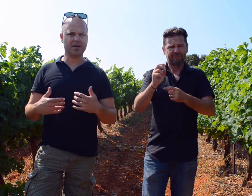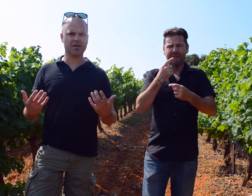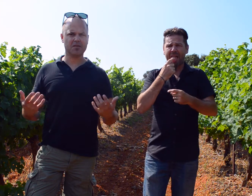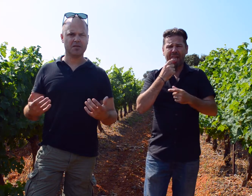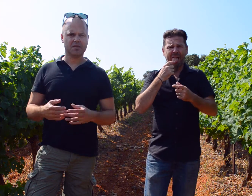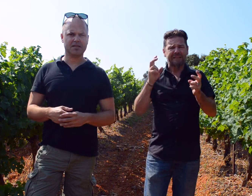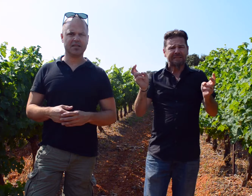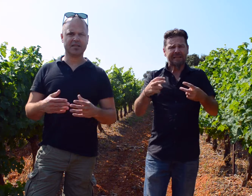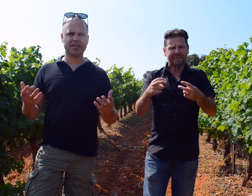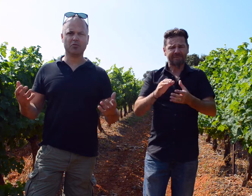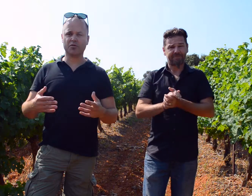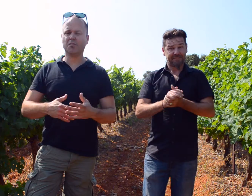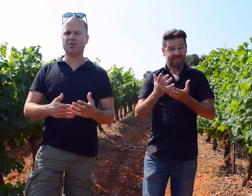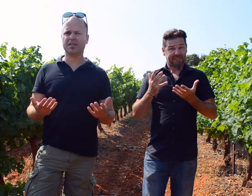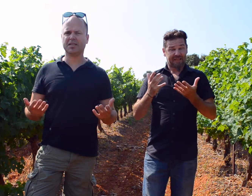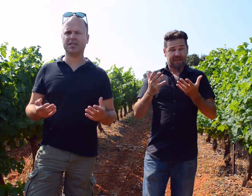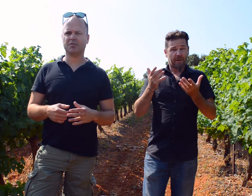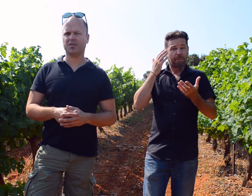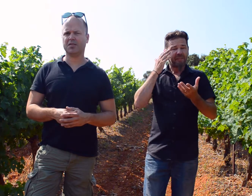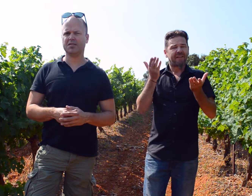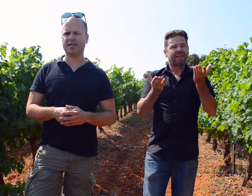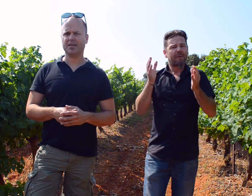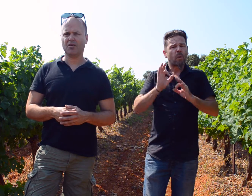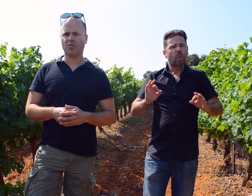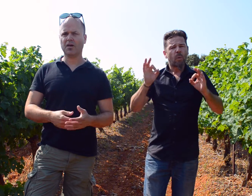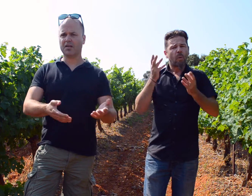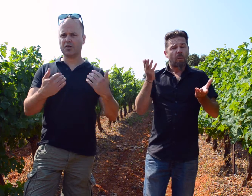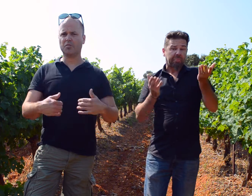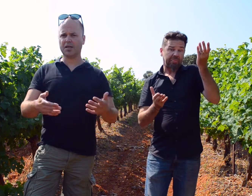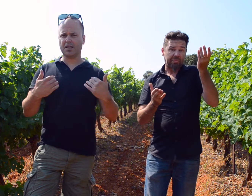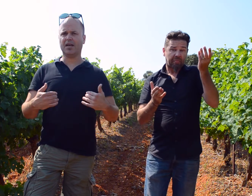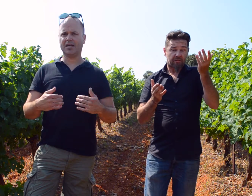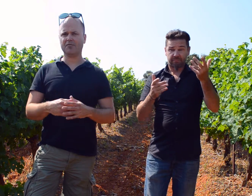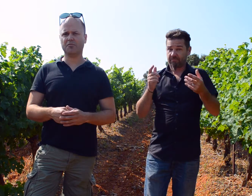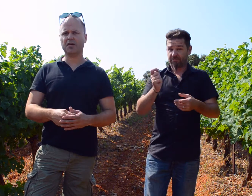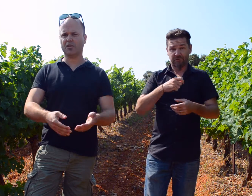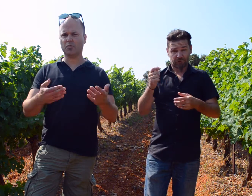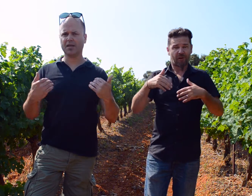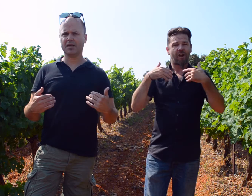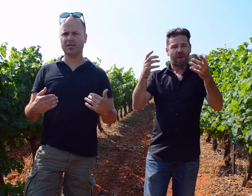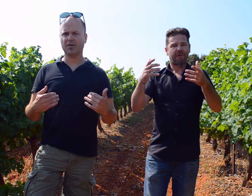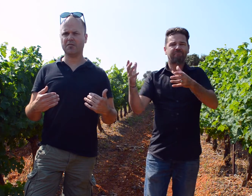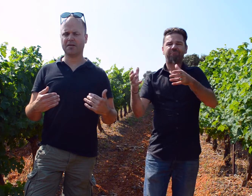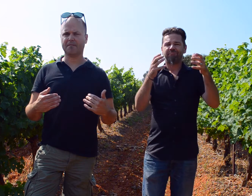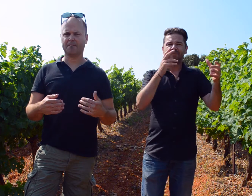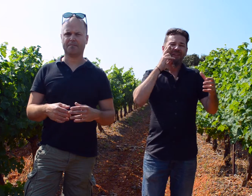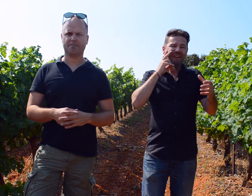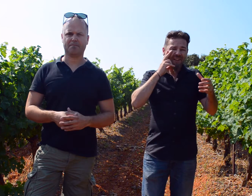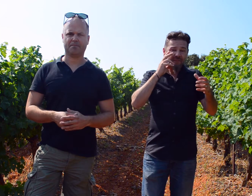évidemment, cet équilibre, ce manque d'équilibre dans le raisin, on va le récupérer à la cave, on va le récupérer dans le vin.